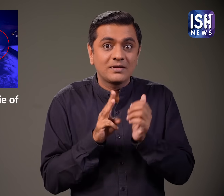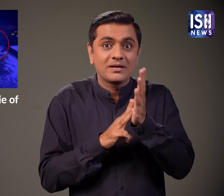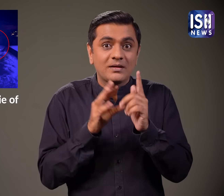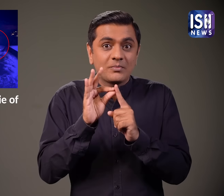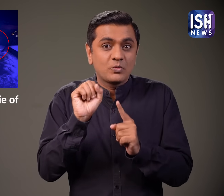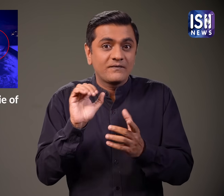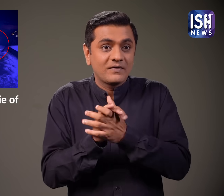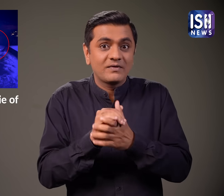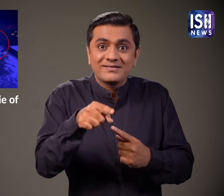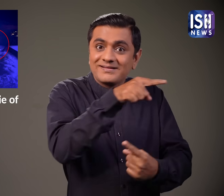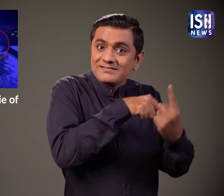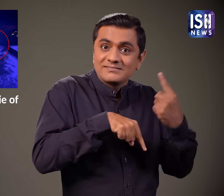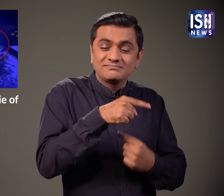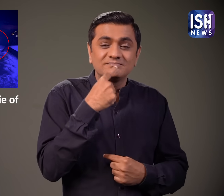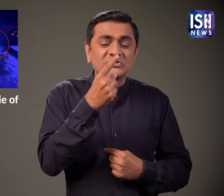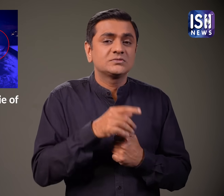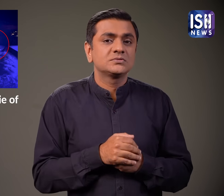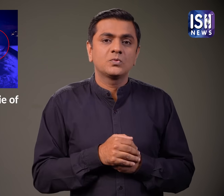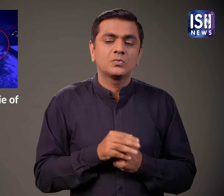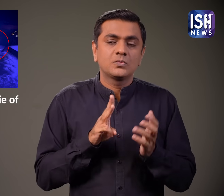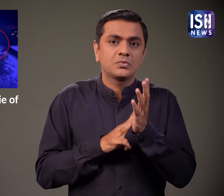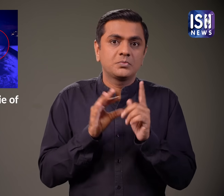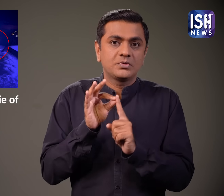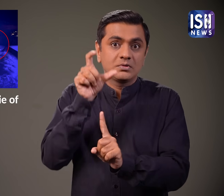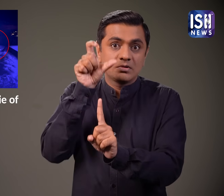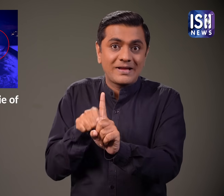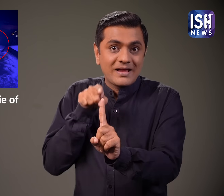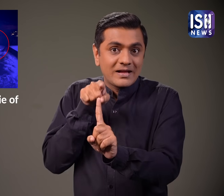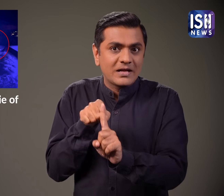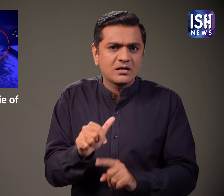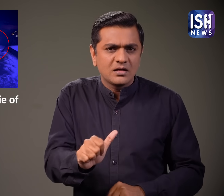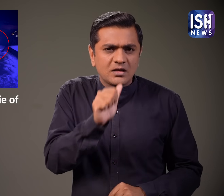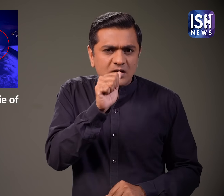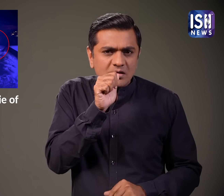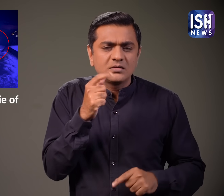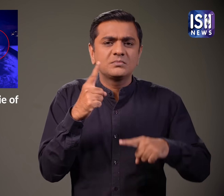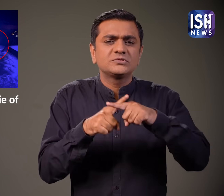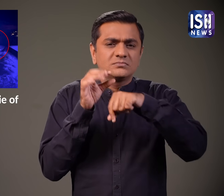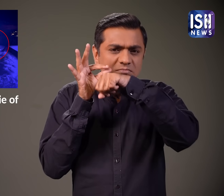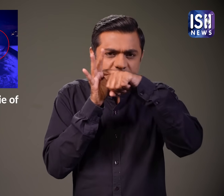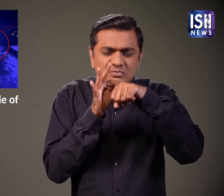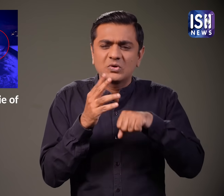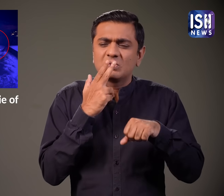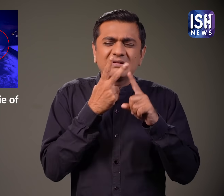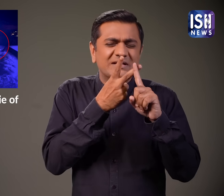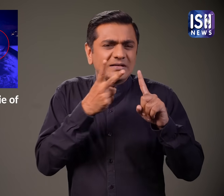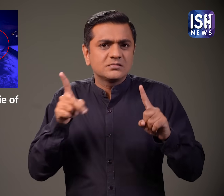मैथ्यू के दोस्तों ने दावा किया कि वहाँ अपने पूरे वयस जीवन में मादक द्रव्यो के सेवन से जूजते रहे